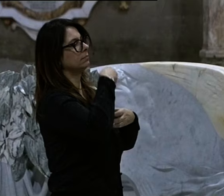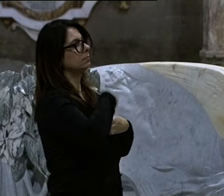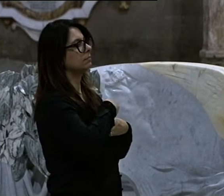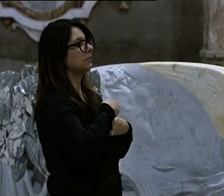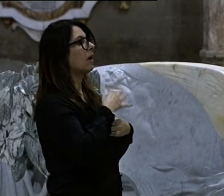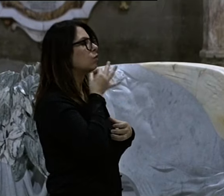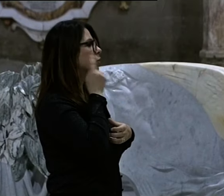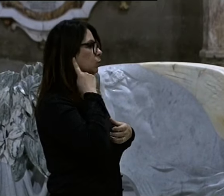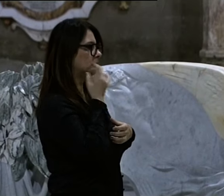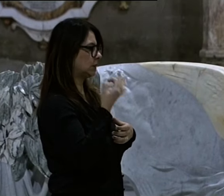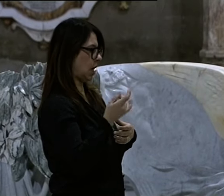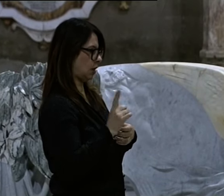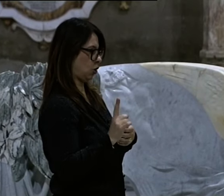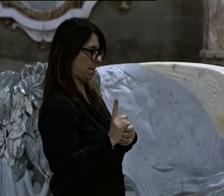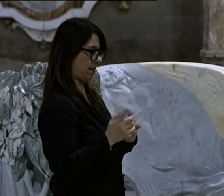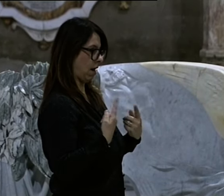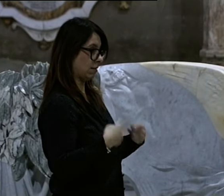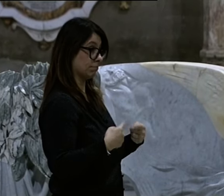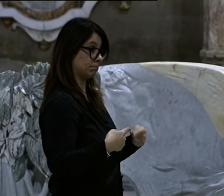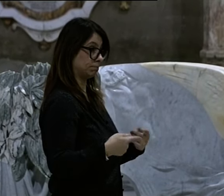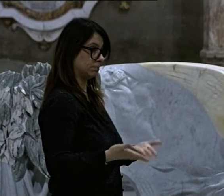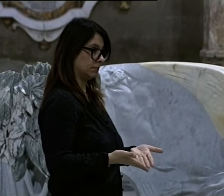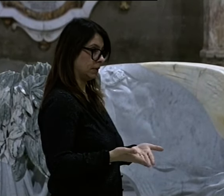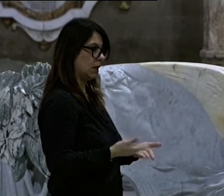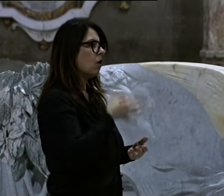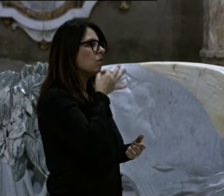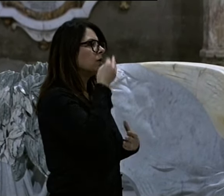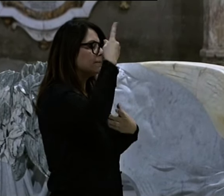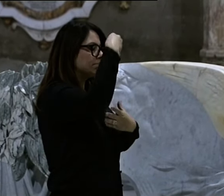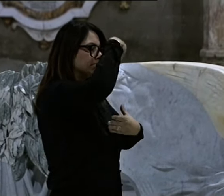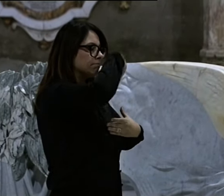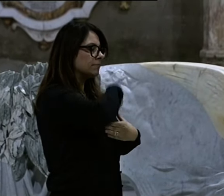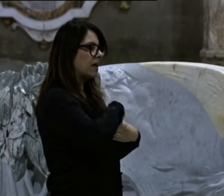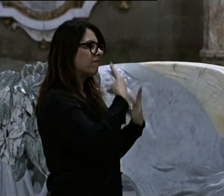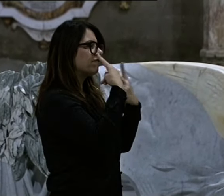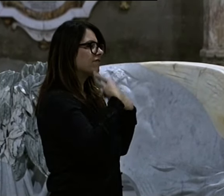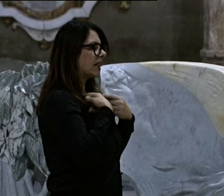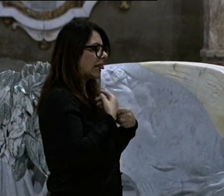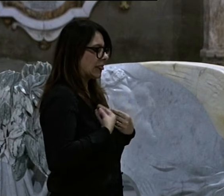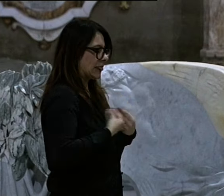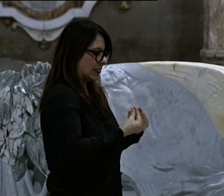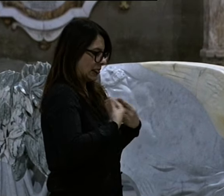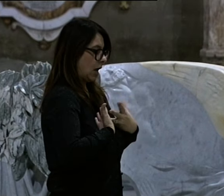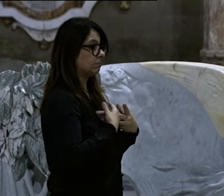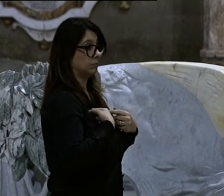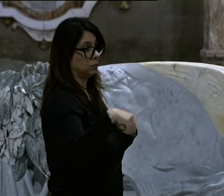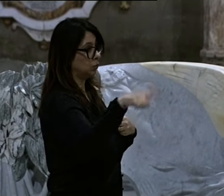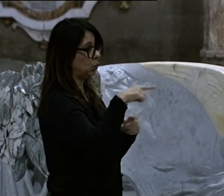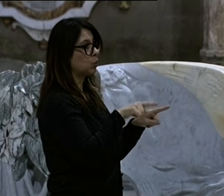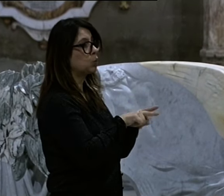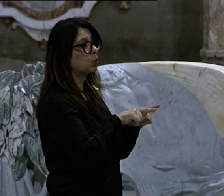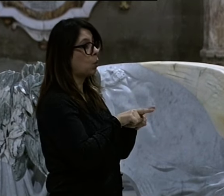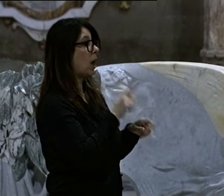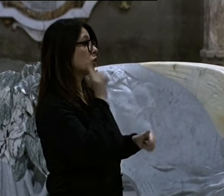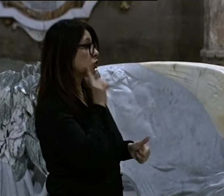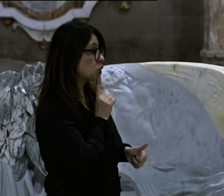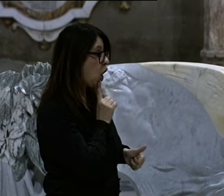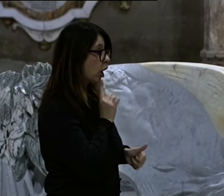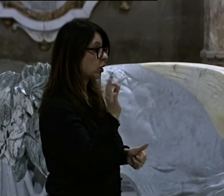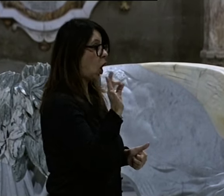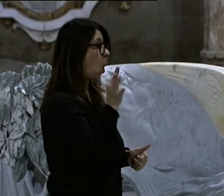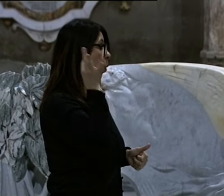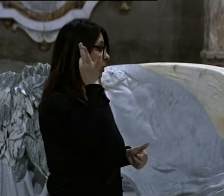sentirla, non riusciamo a farla entrare nella nostra vita. E ripeto, siamo tutti uguali, chi ci sente con le orecchie,